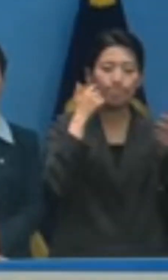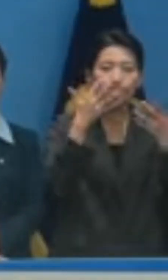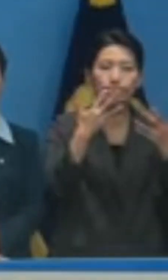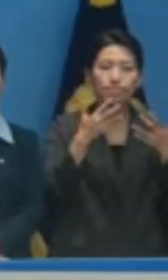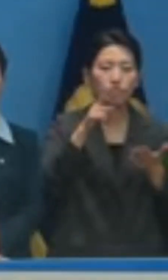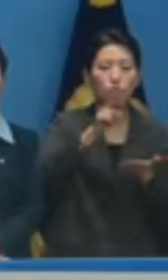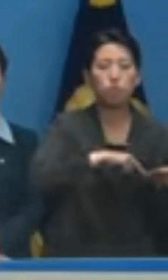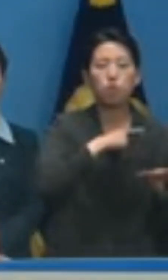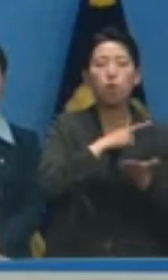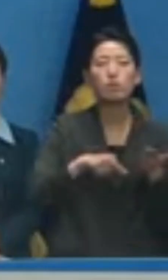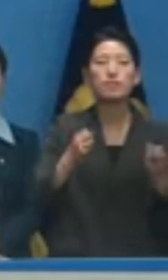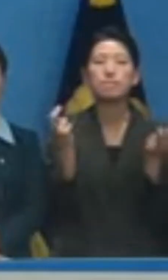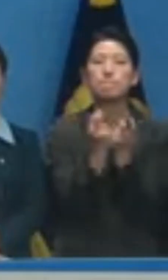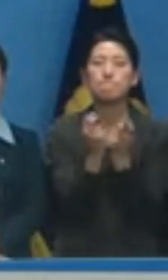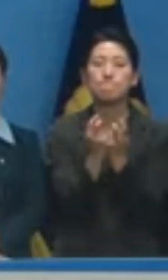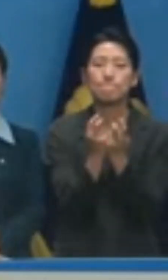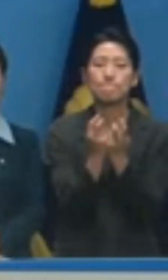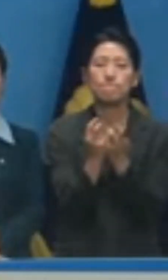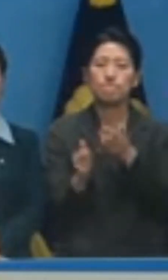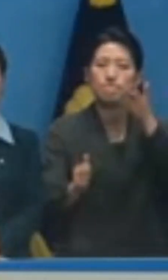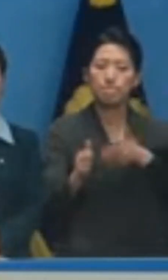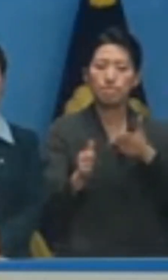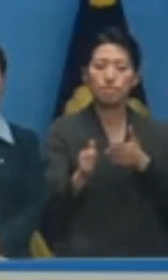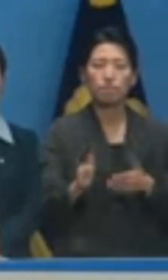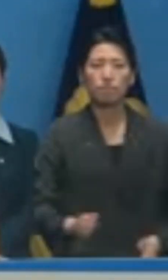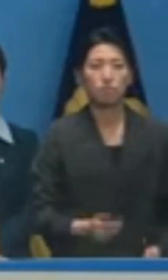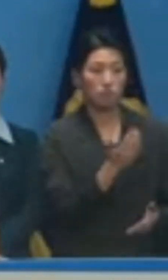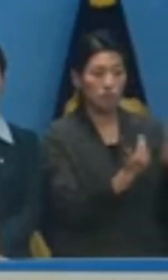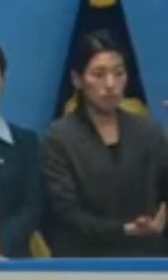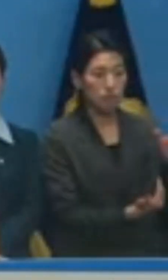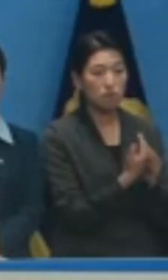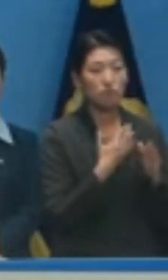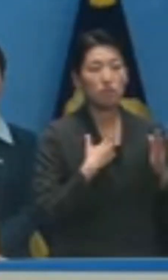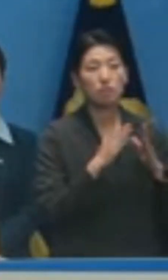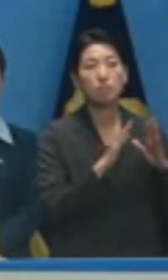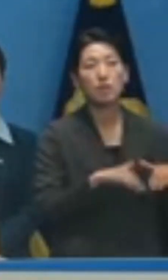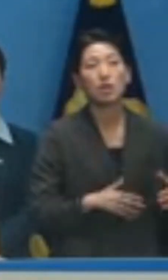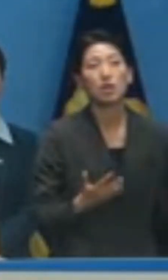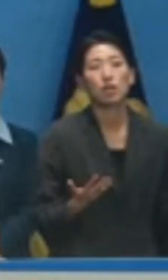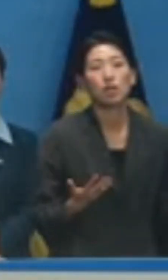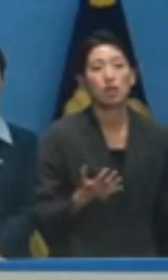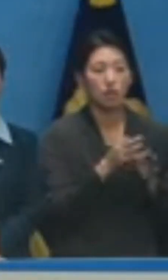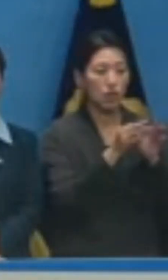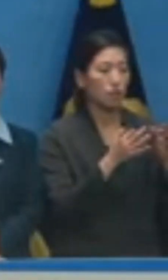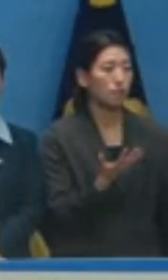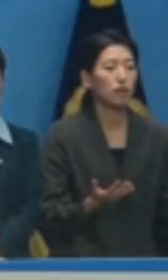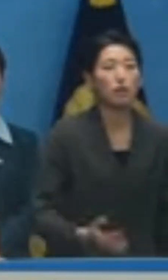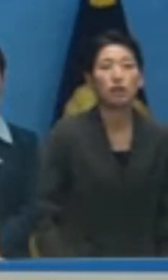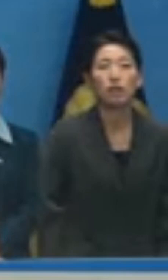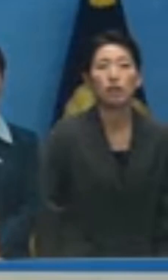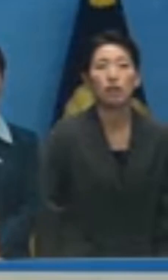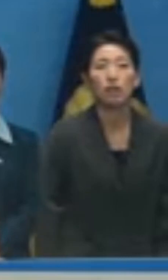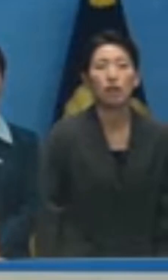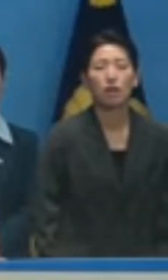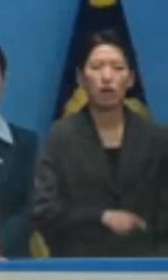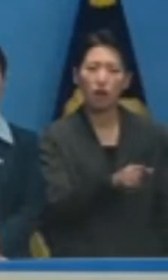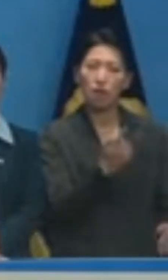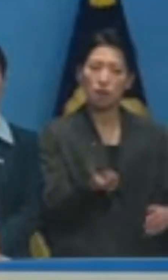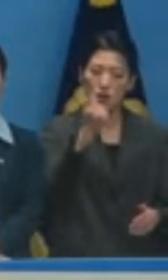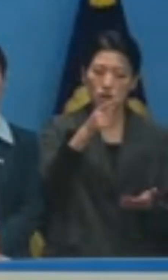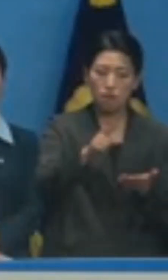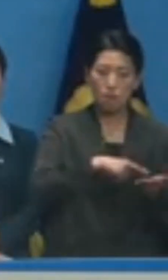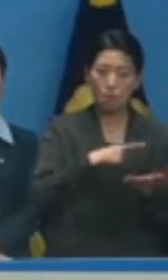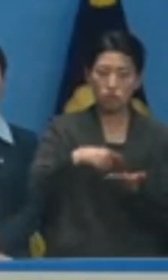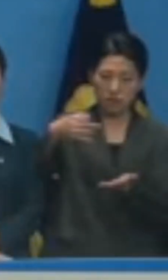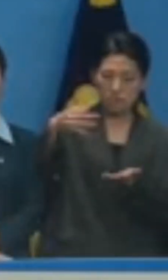공정한 보상체계를 마련해야 합니다. 사고로 인해 집을 잃고 생활이 파괴된 주민들이 즉각적이고 정당한